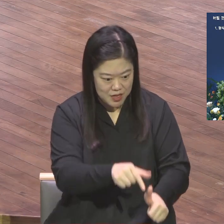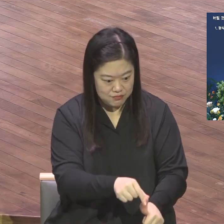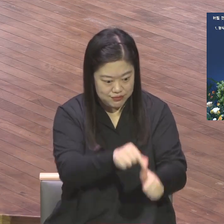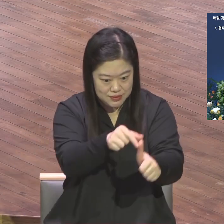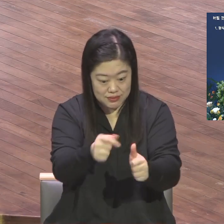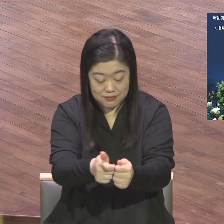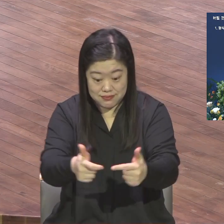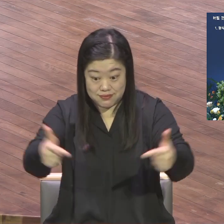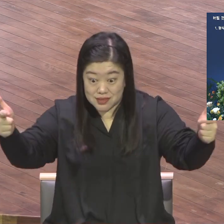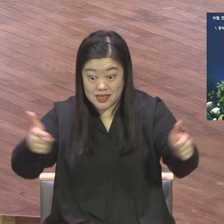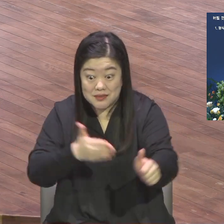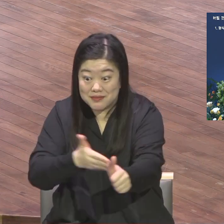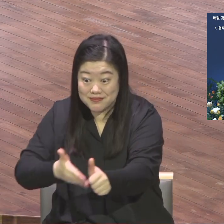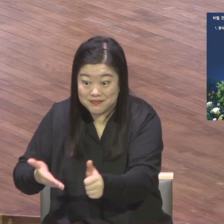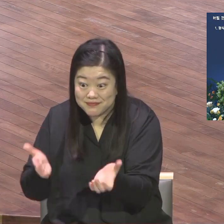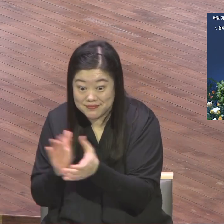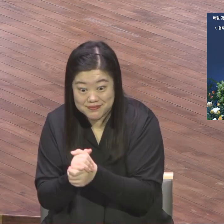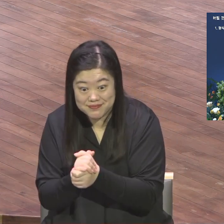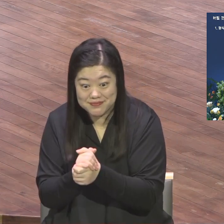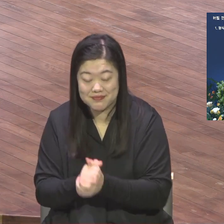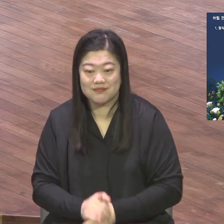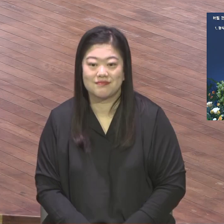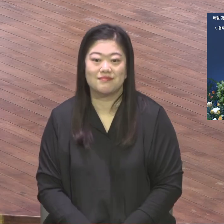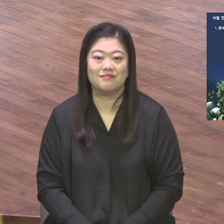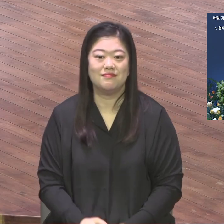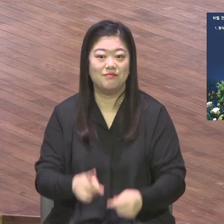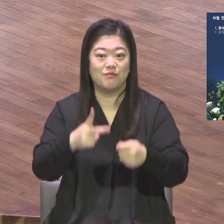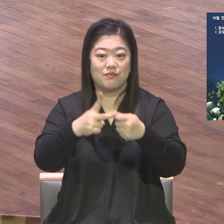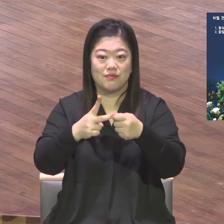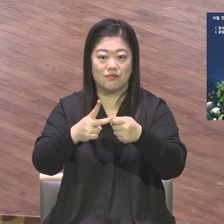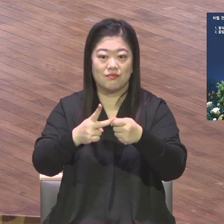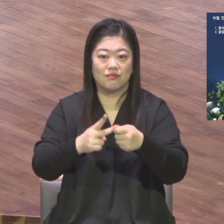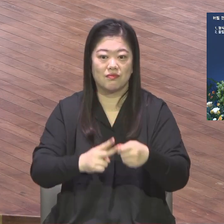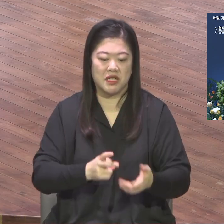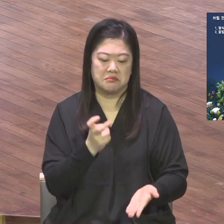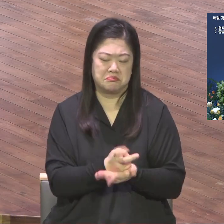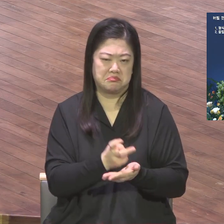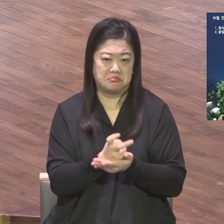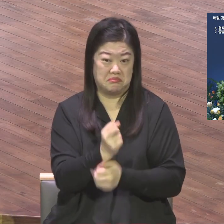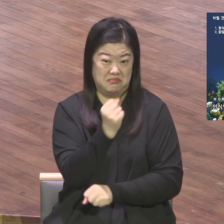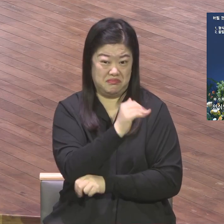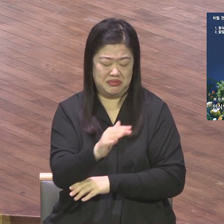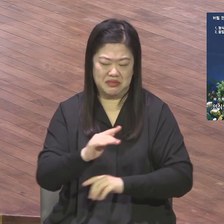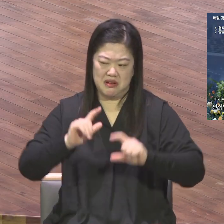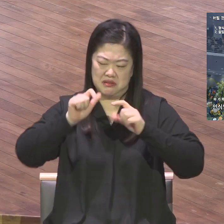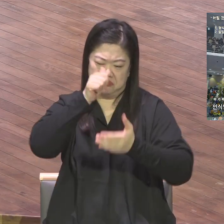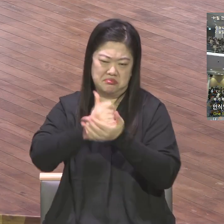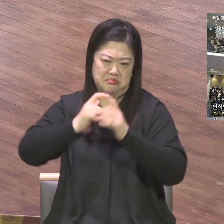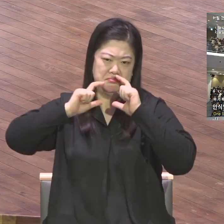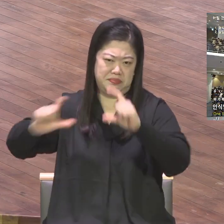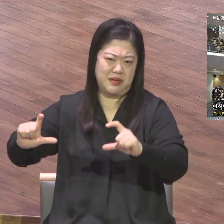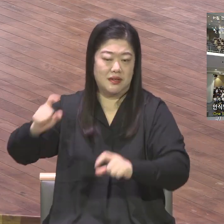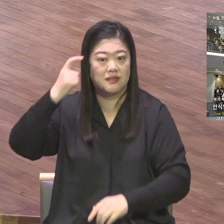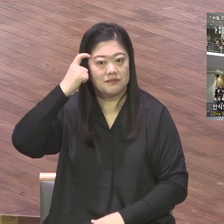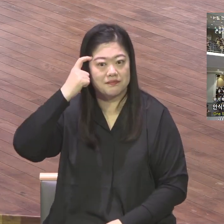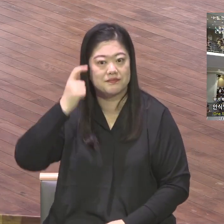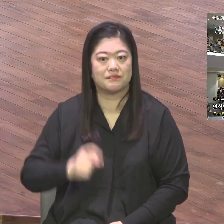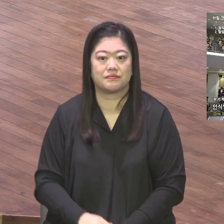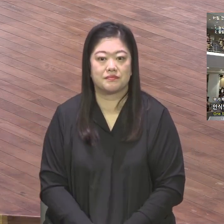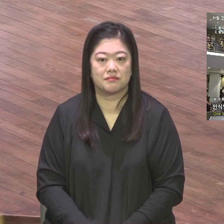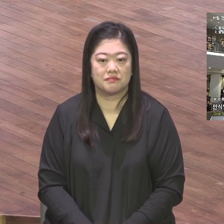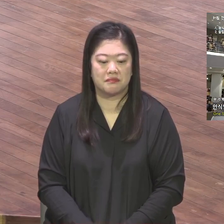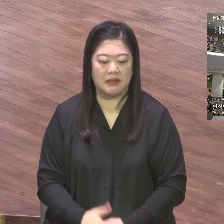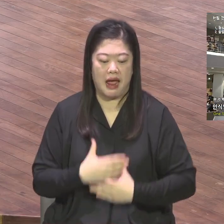역동이 일어나기를 제물로 축복합니다. 두 번째로 율법적 정죄의식입니다. 23절을 봅니다.